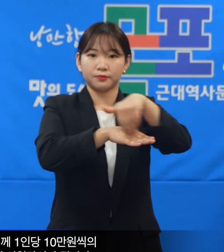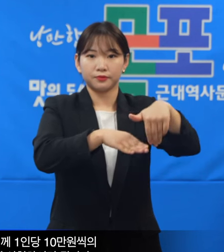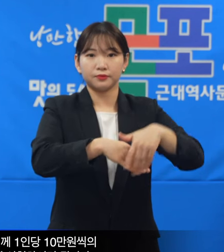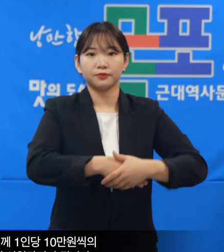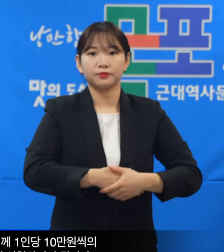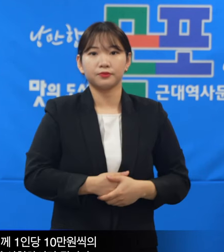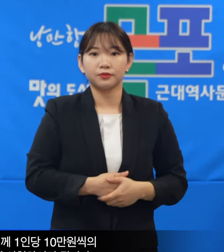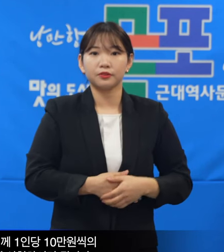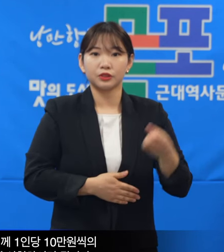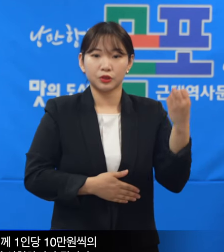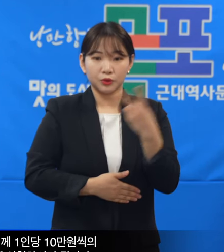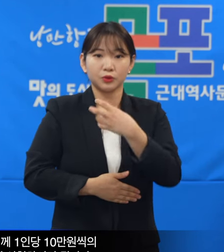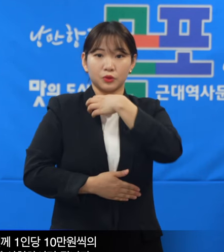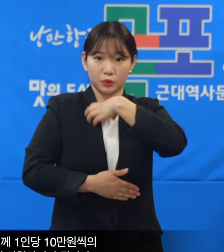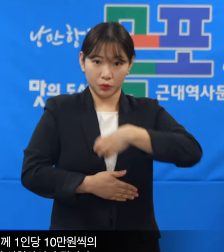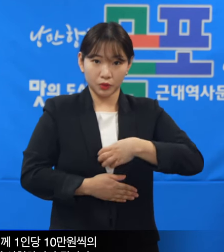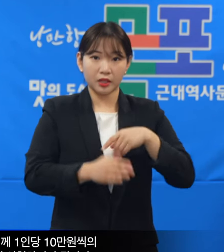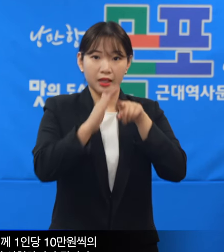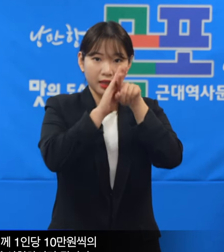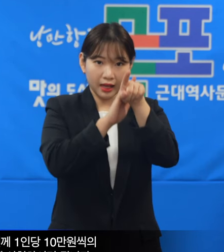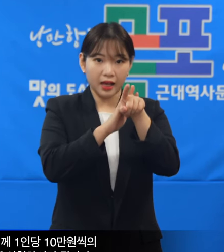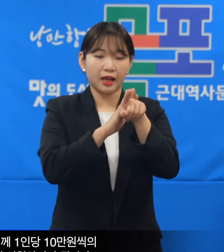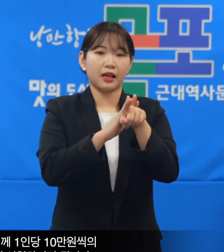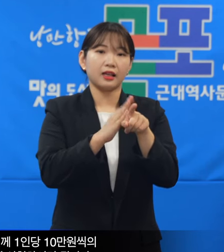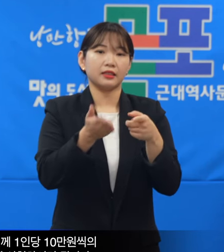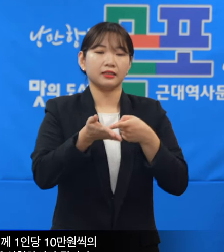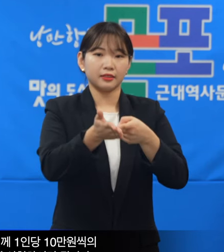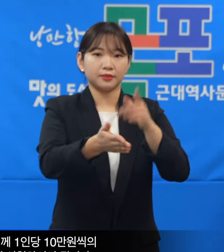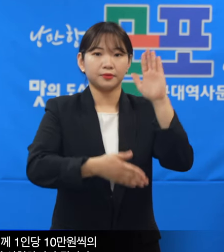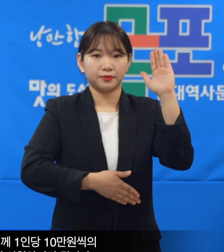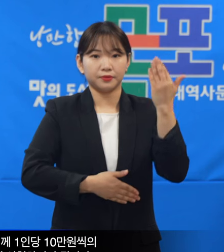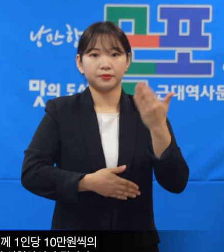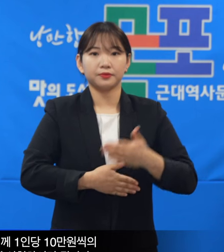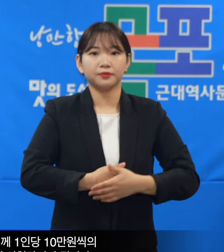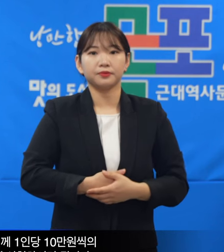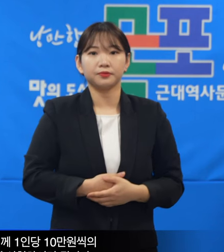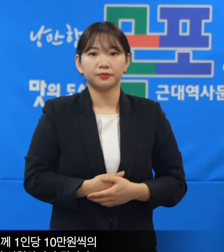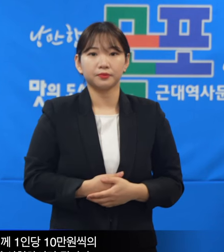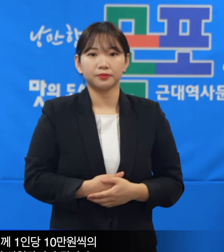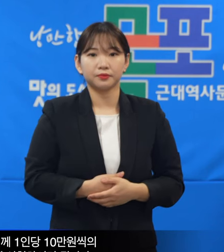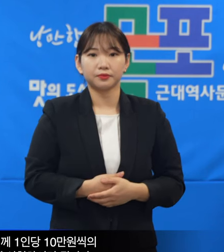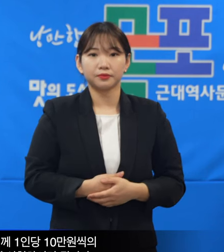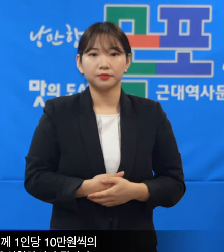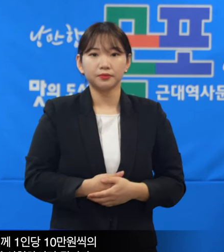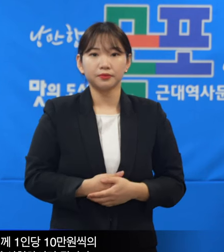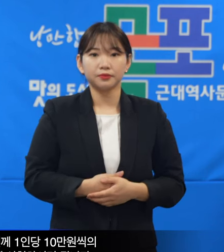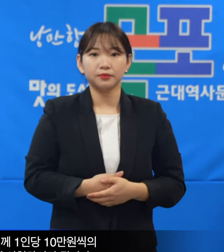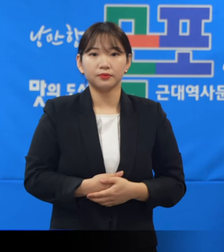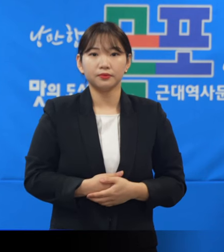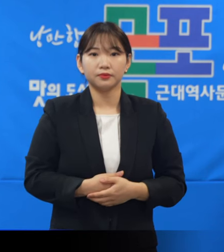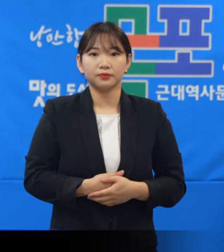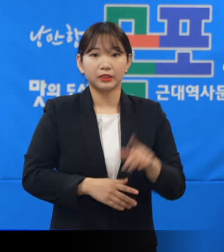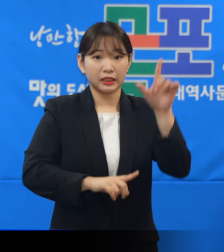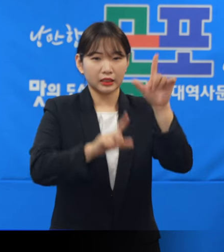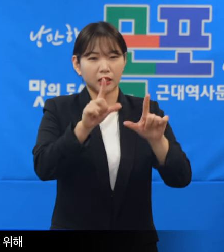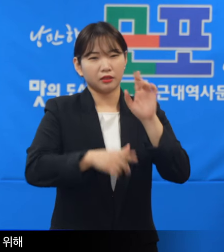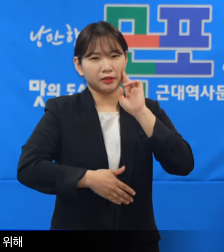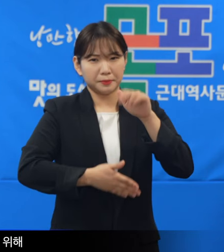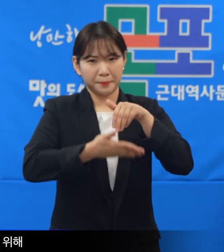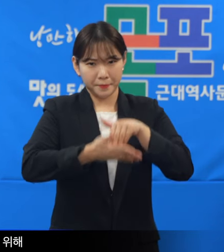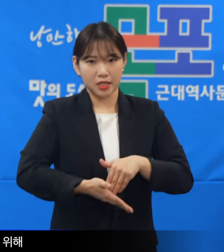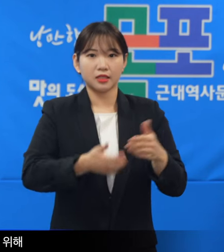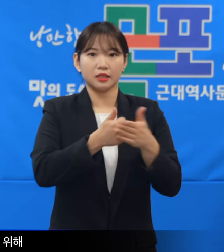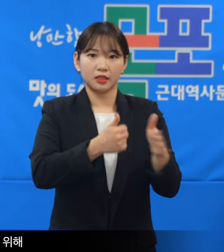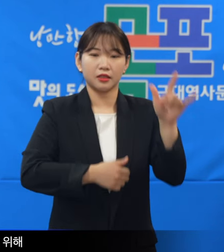지급할 계획이며 동행 정복 센터를 방문해 신청하시면 됩니다 상황에 음주가